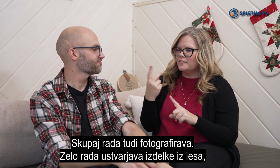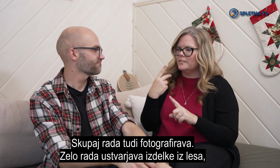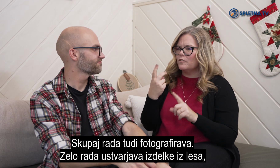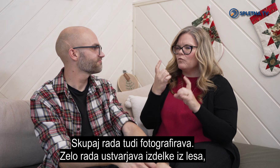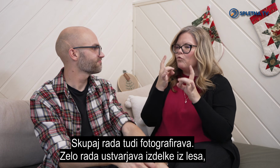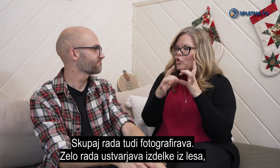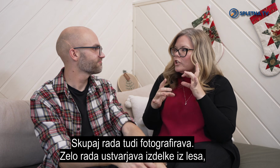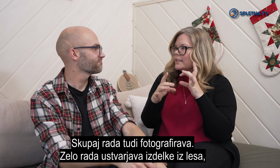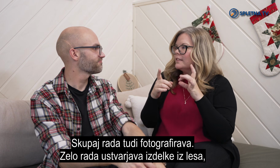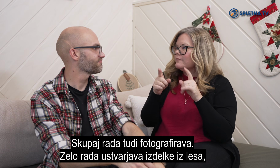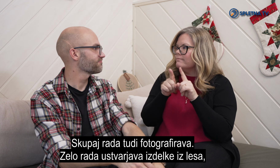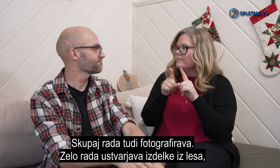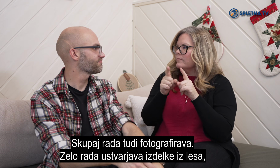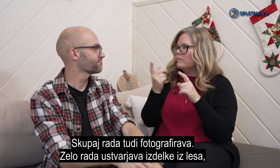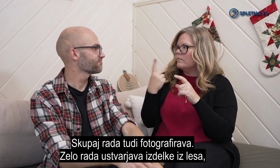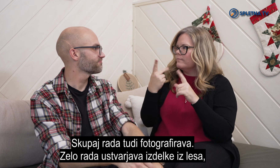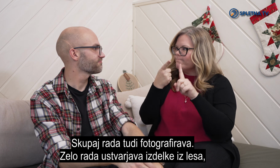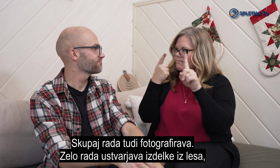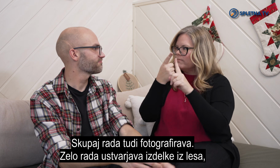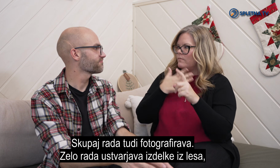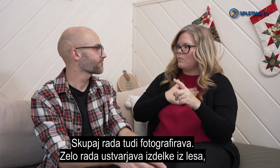Zelo rada ustvarjava izdelke iz lesa.